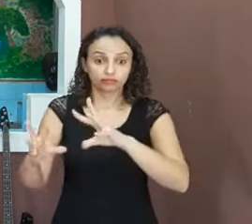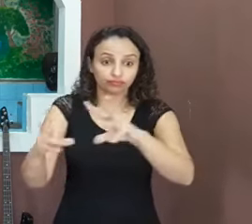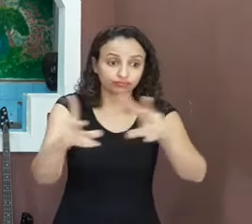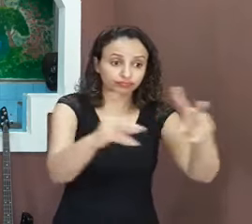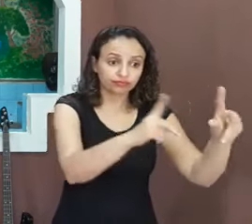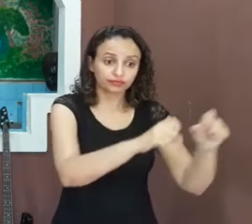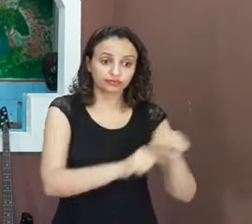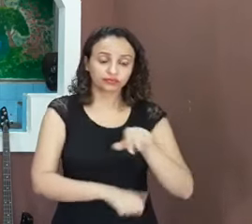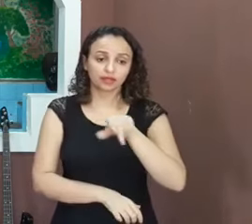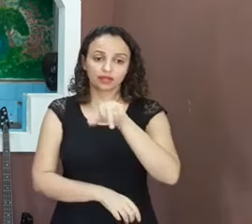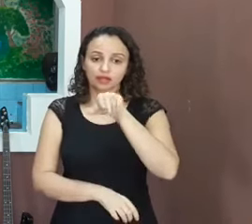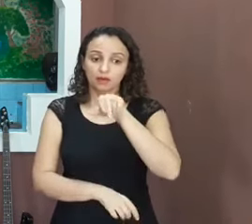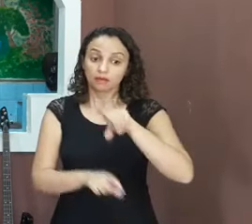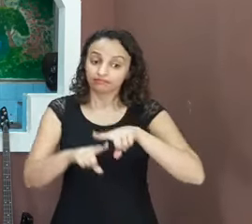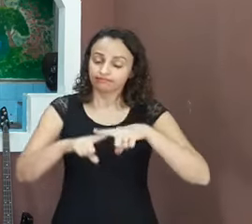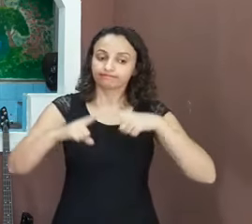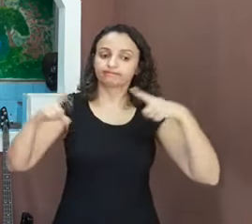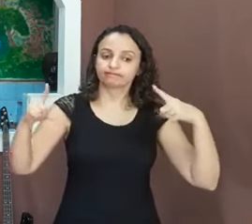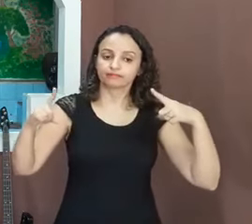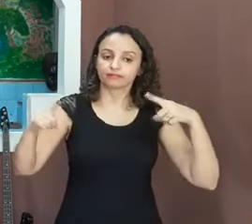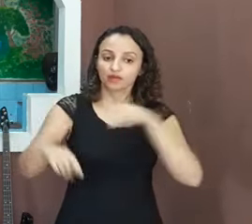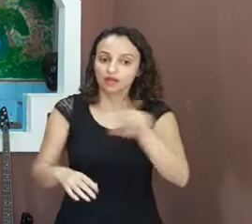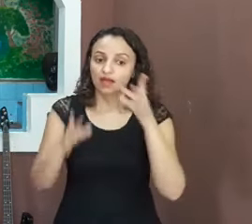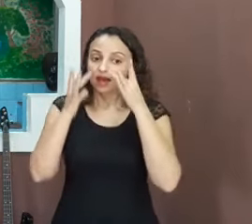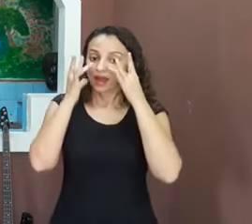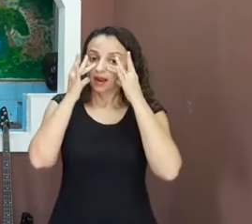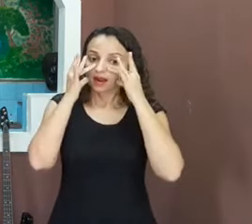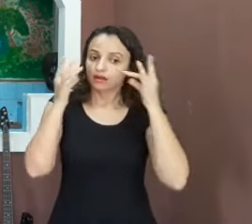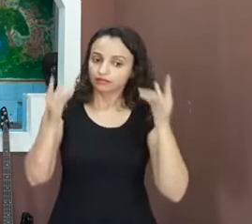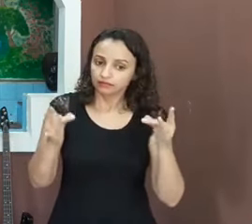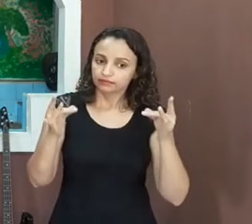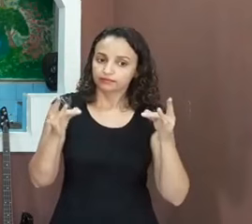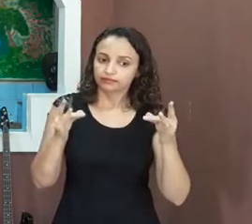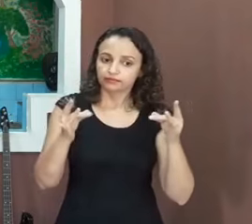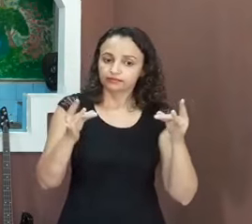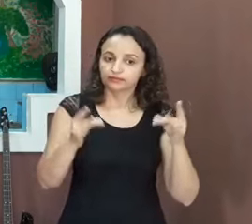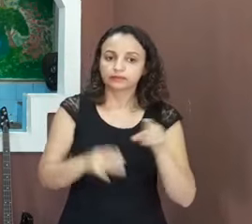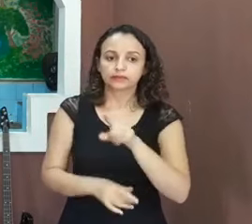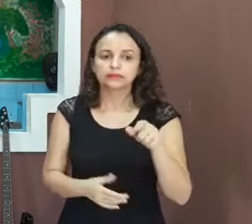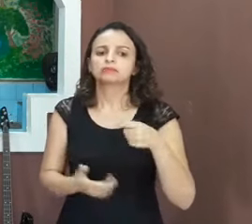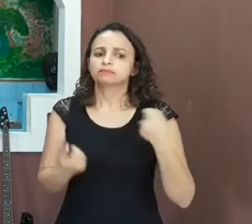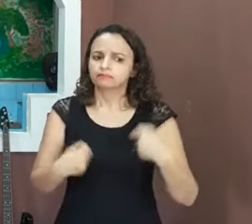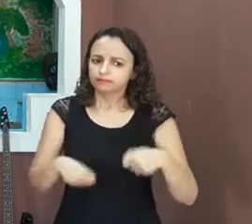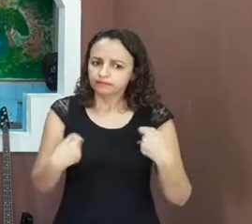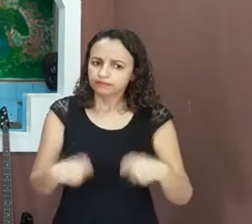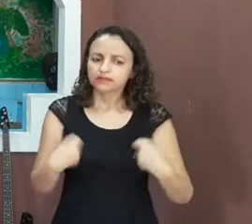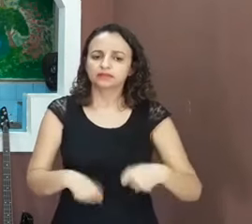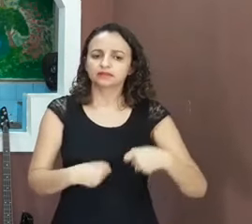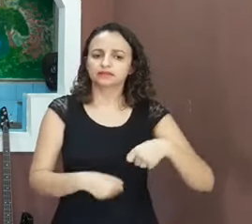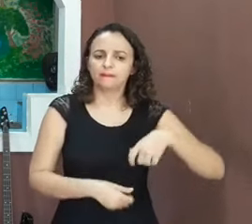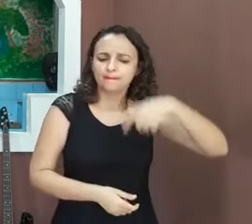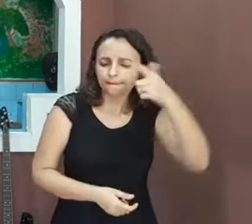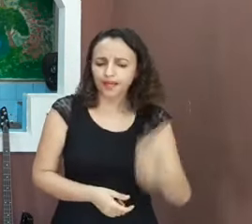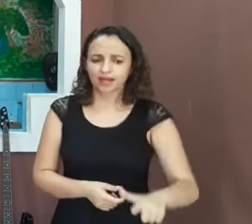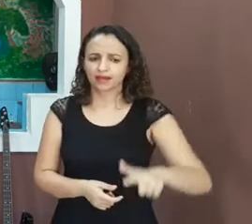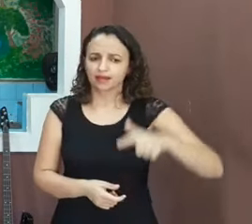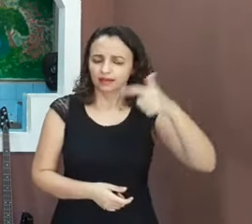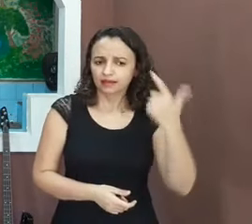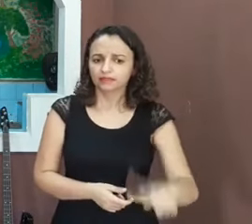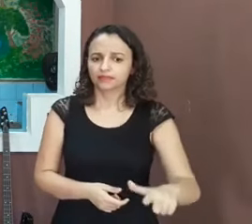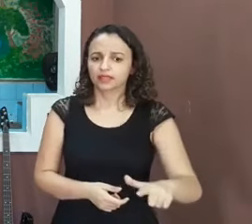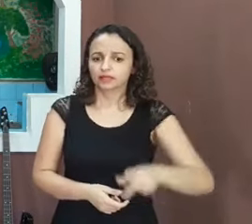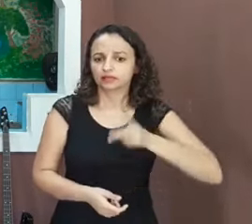Macedônia. Contudo, irmãos, insistimos com vocês que cada vez mais